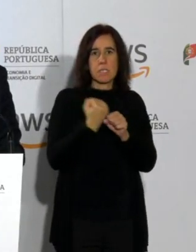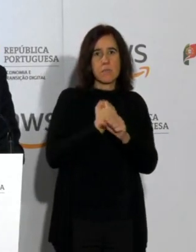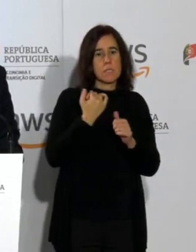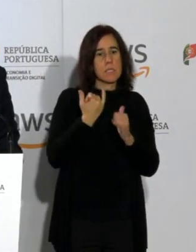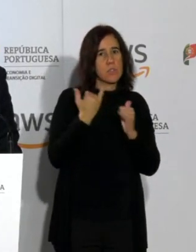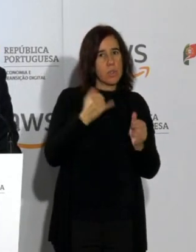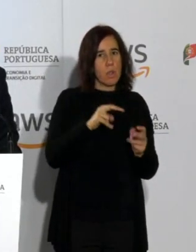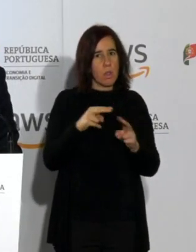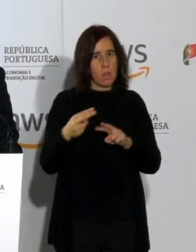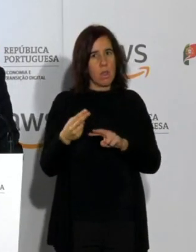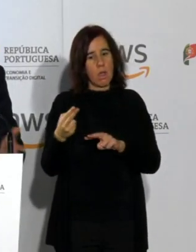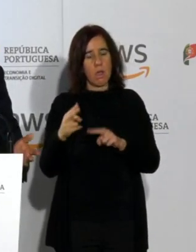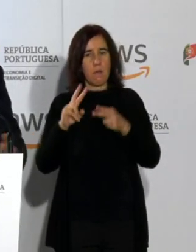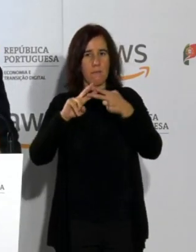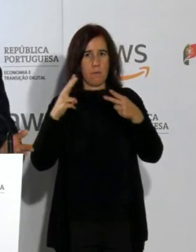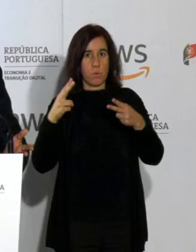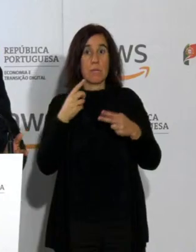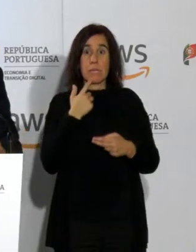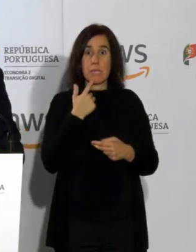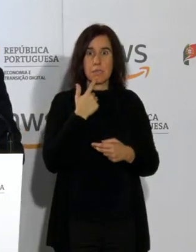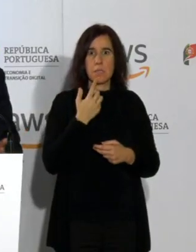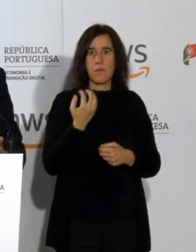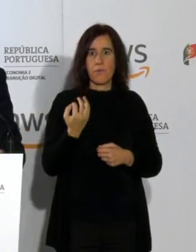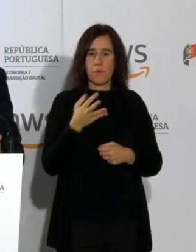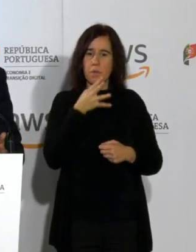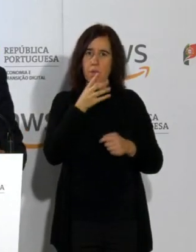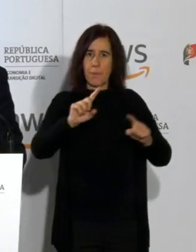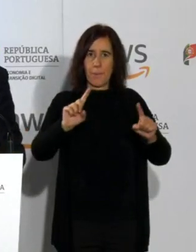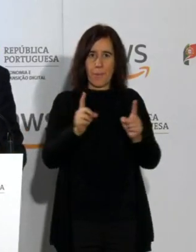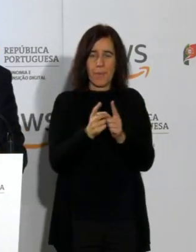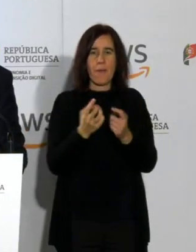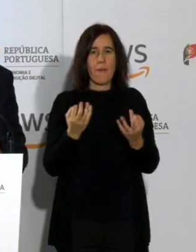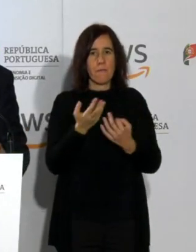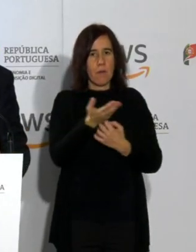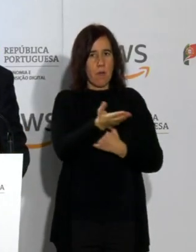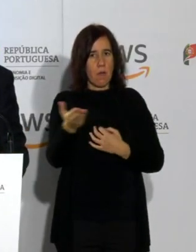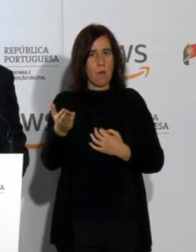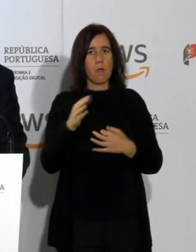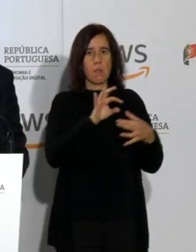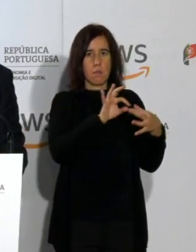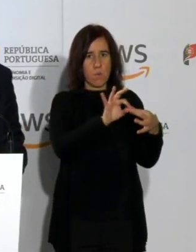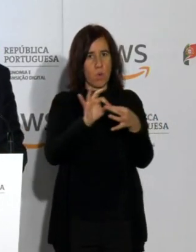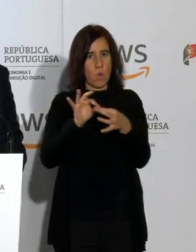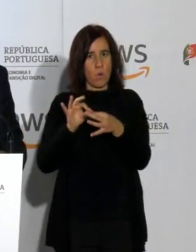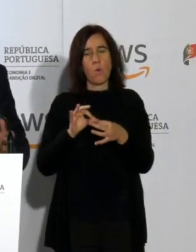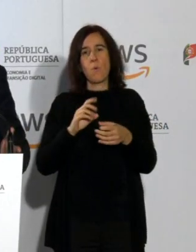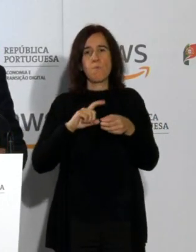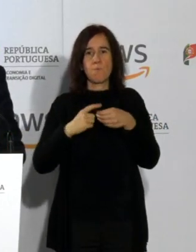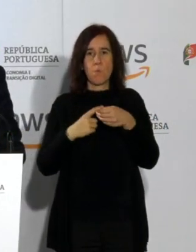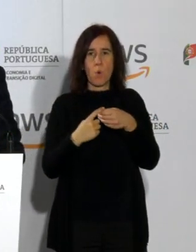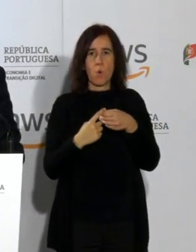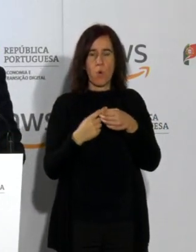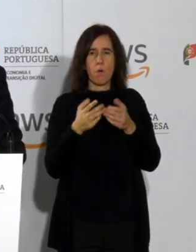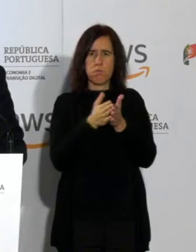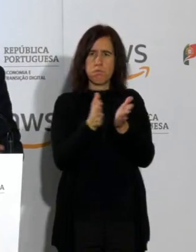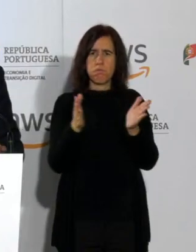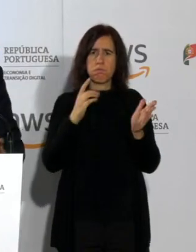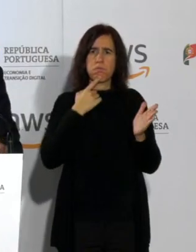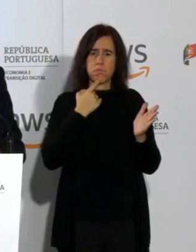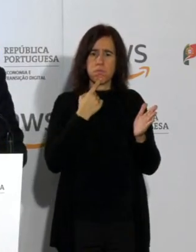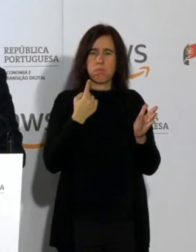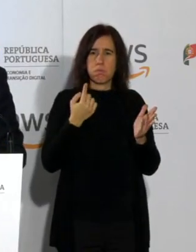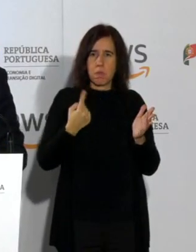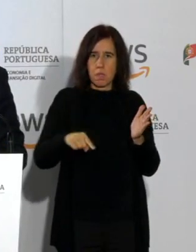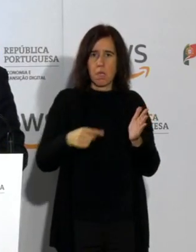digital crescente em serviço cloud. Ou seja, resumidamente, estamos de facto perante um quadro de colaboração e de parceria muito abrangente e que cobre